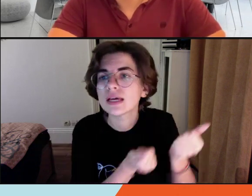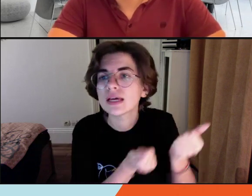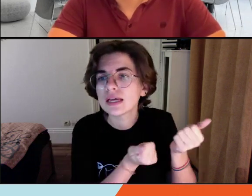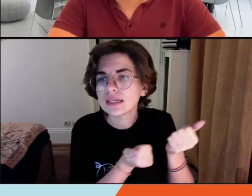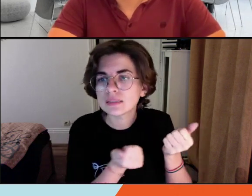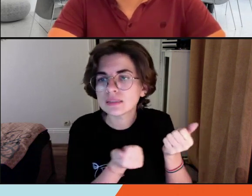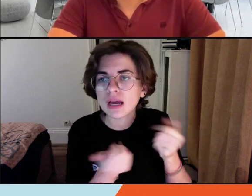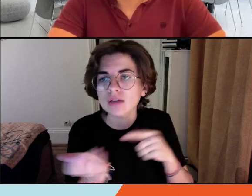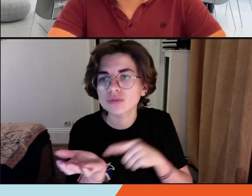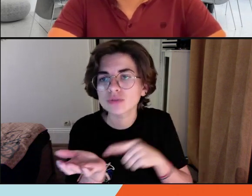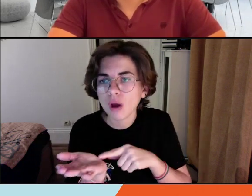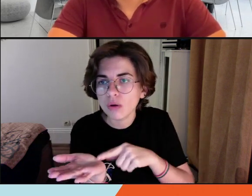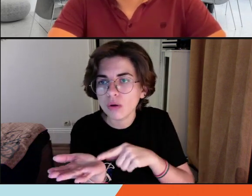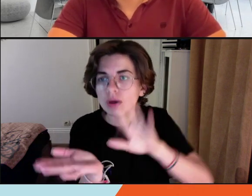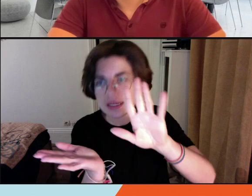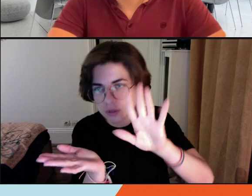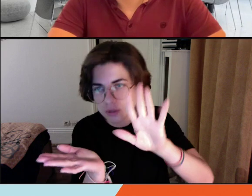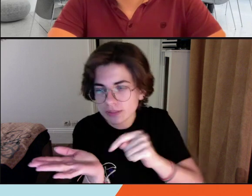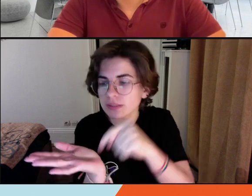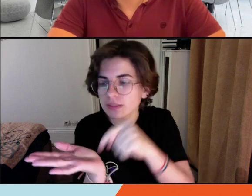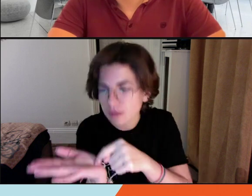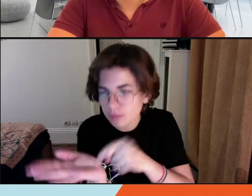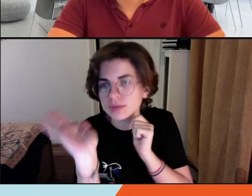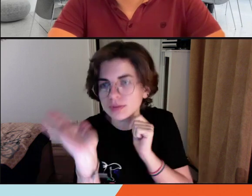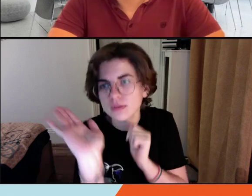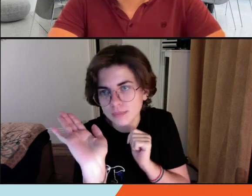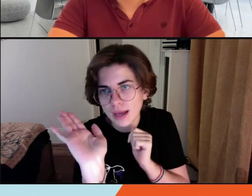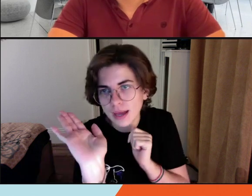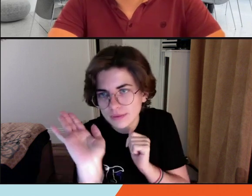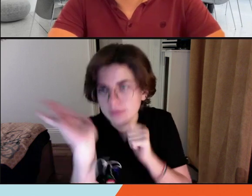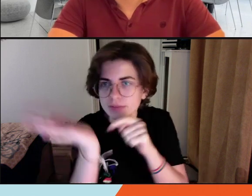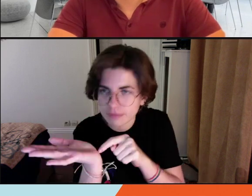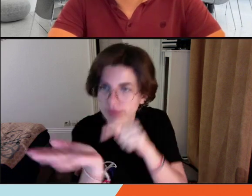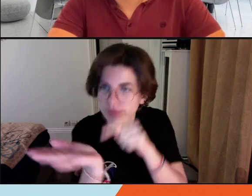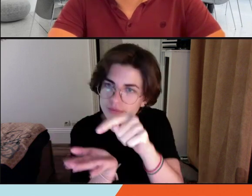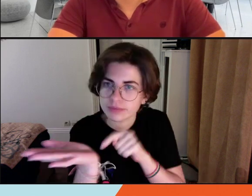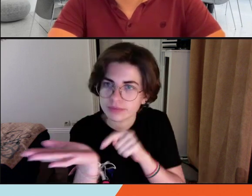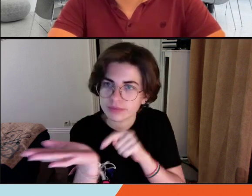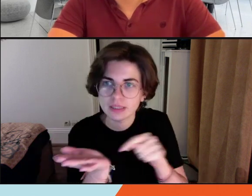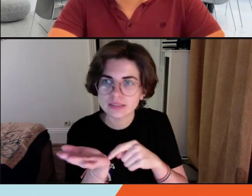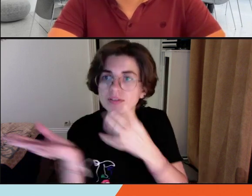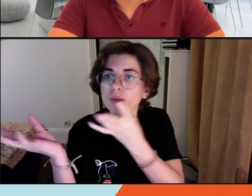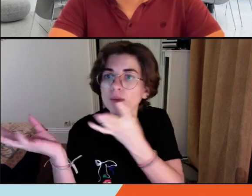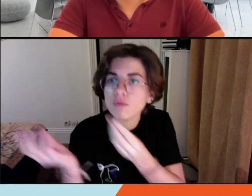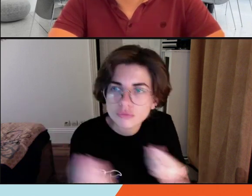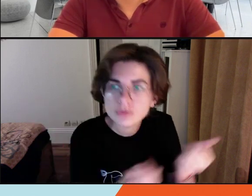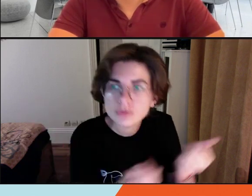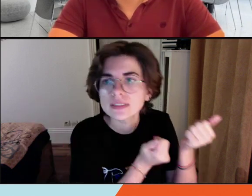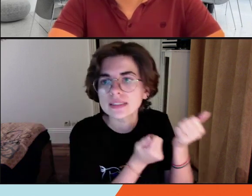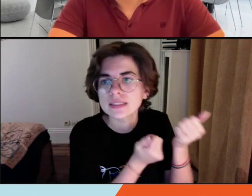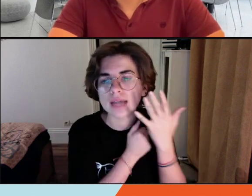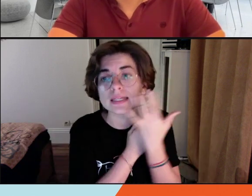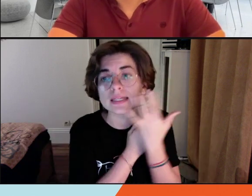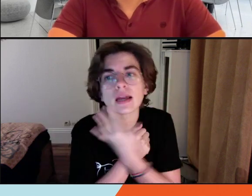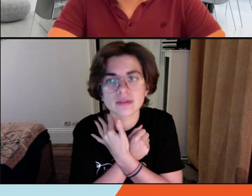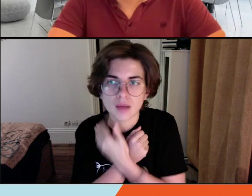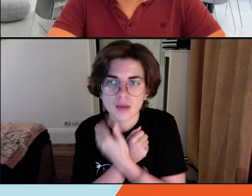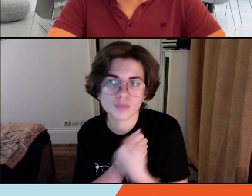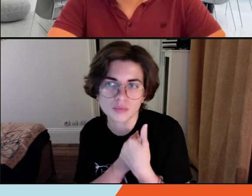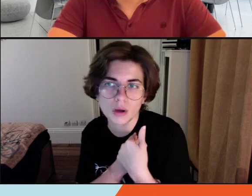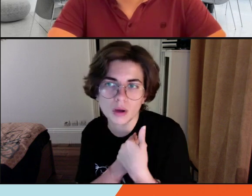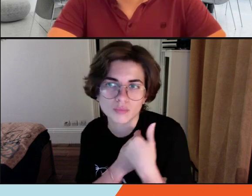T'es pas genre, attendez, hop, parler. Attends. C'était vraiment fluide et assez agréable pour